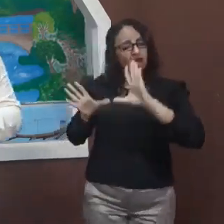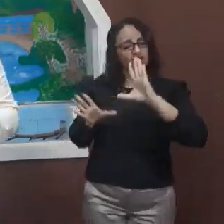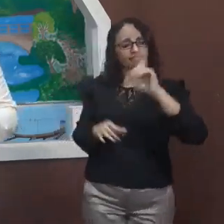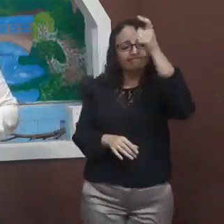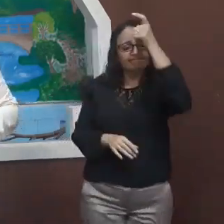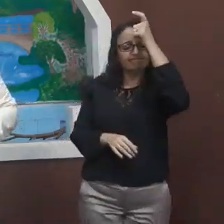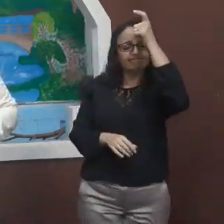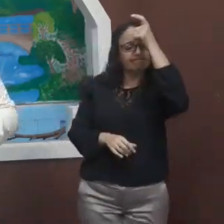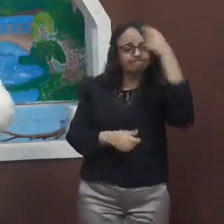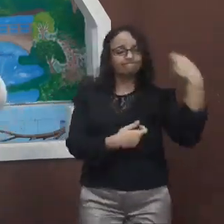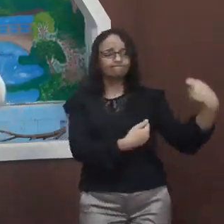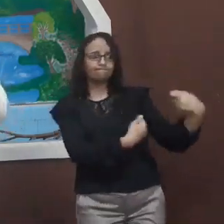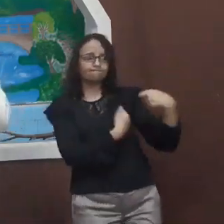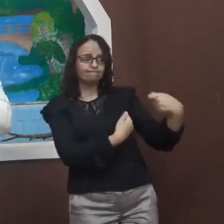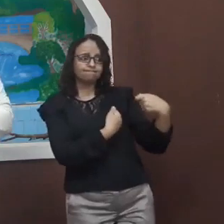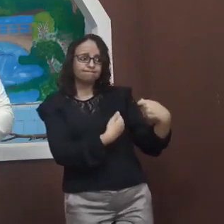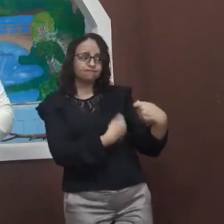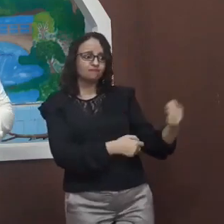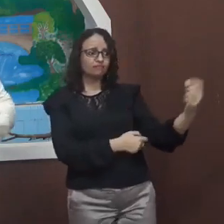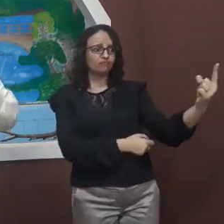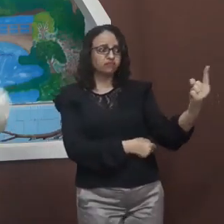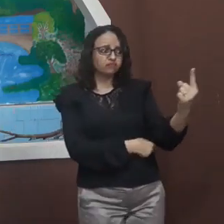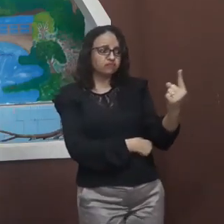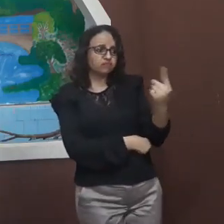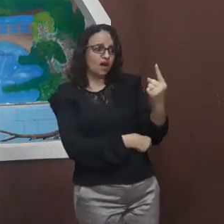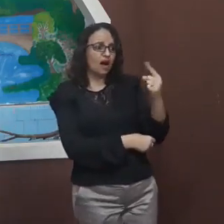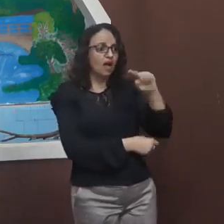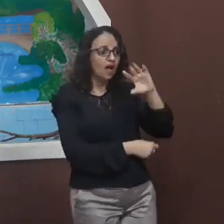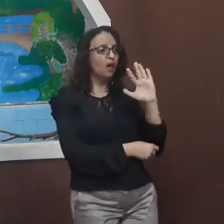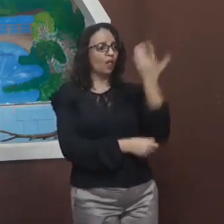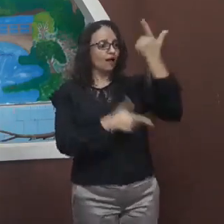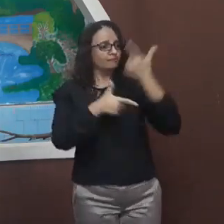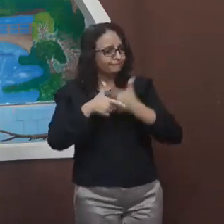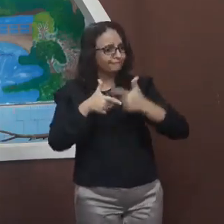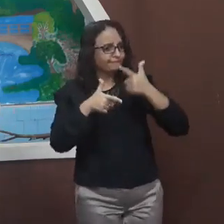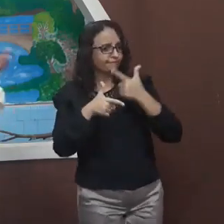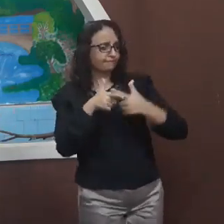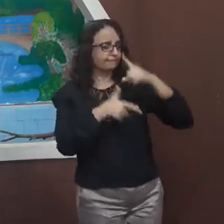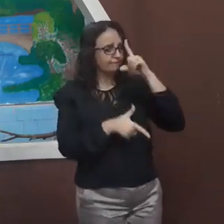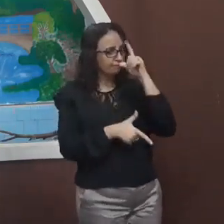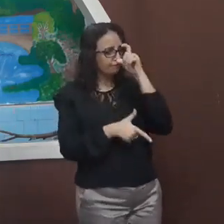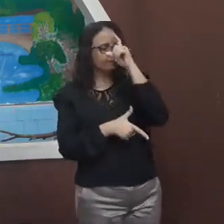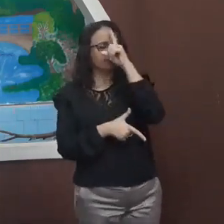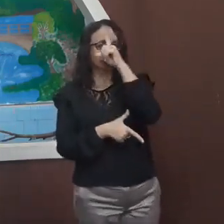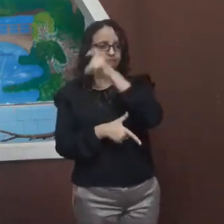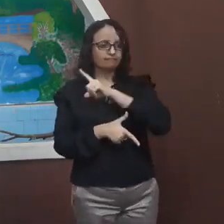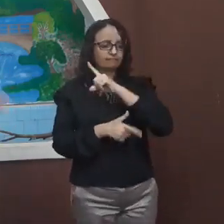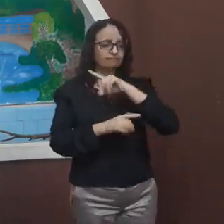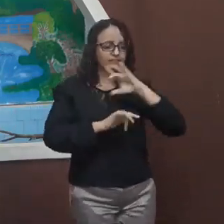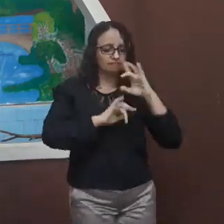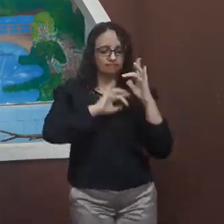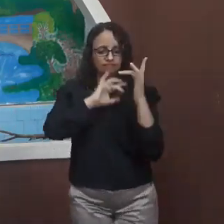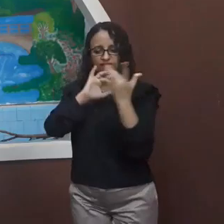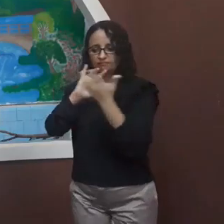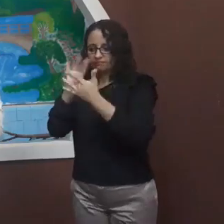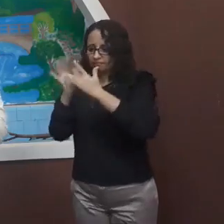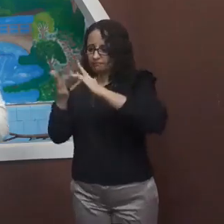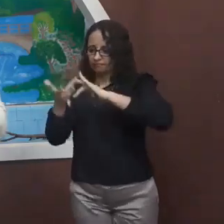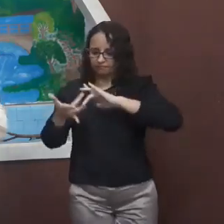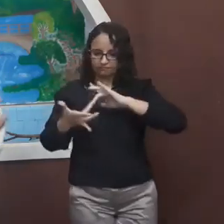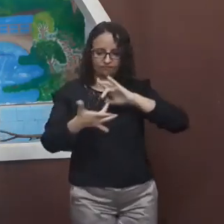Satanás ele vá até nós e venha com alguma coisa. Foi assim Jesus falou com